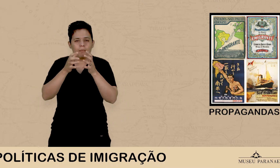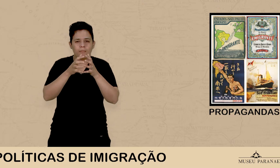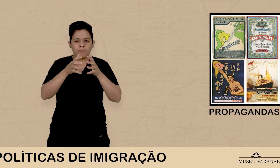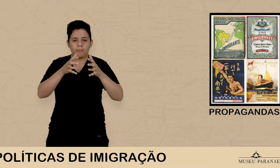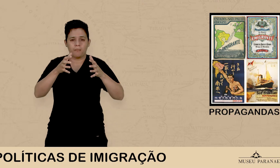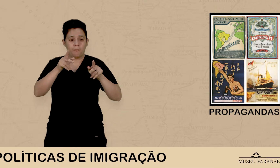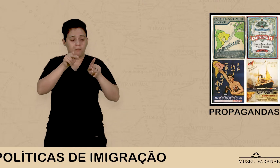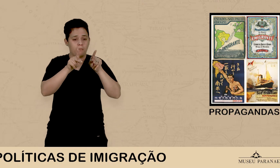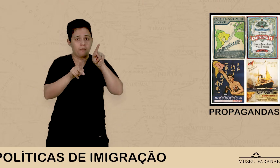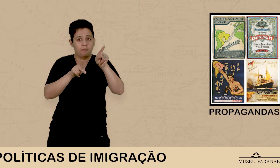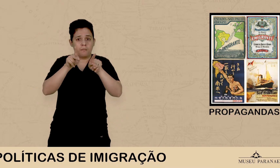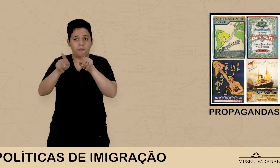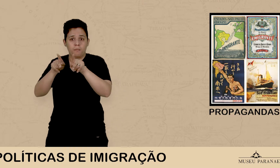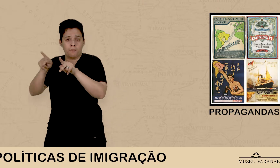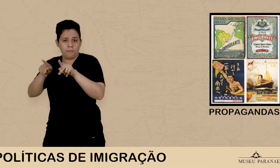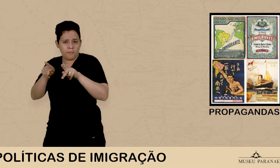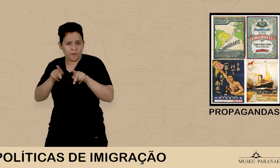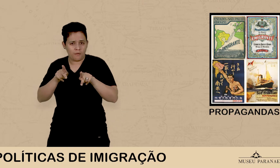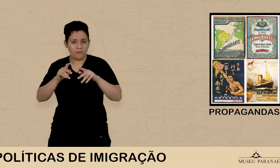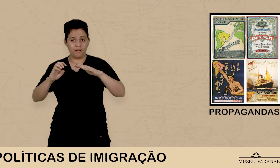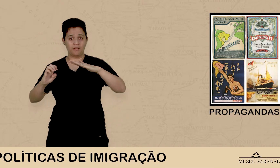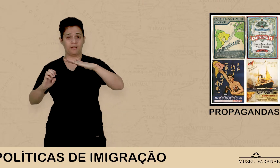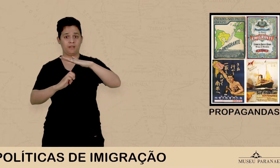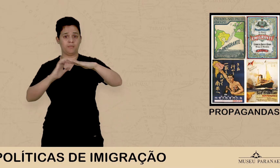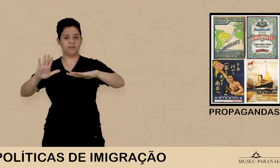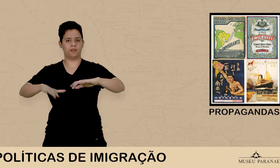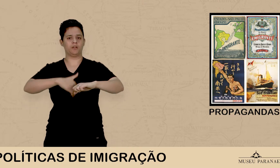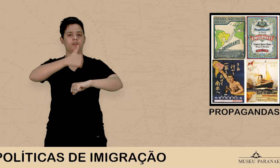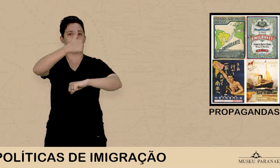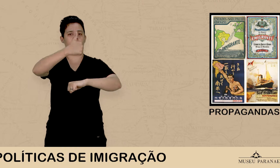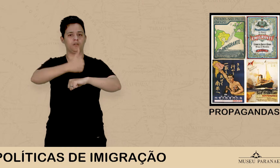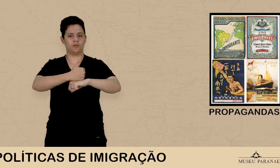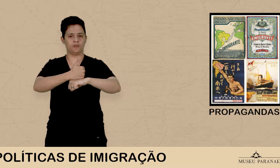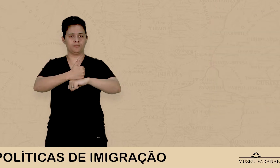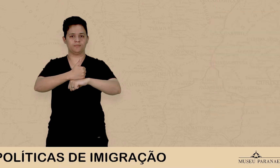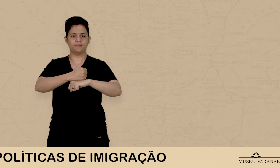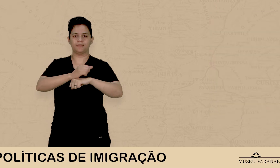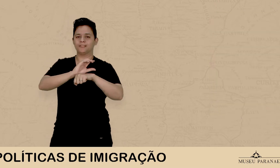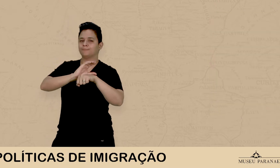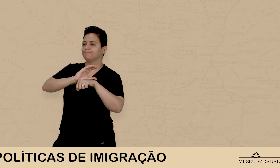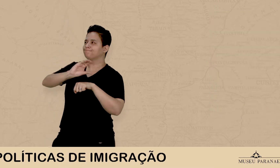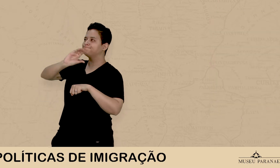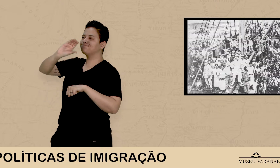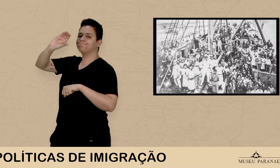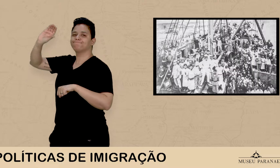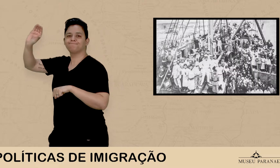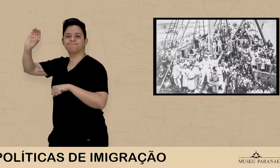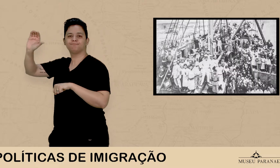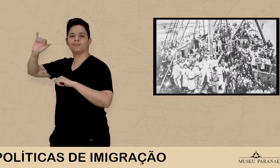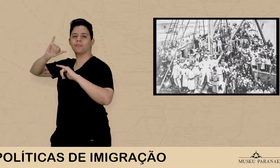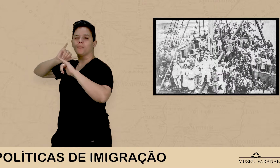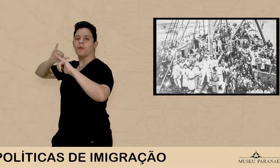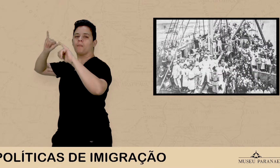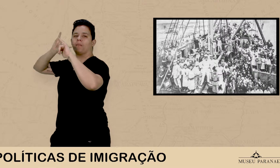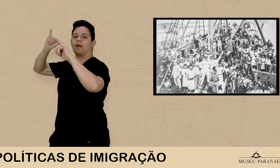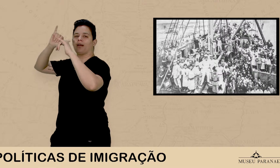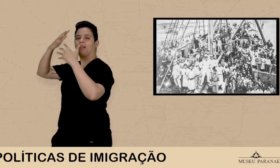A fim de atrair um maior número de pessoas, essas empresas colonizadoras investem